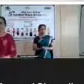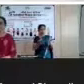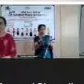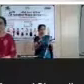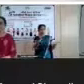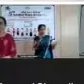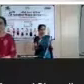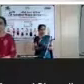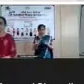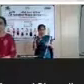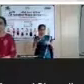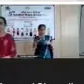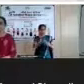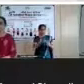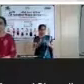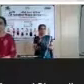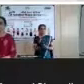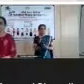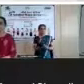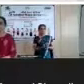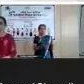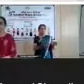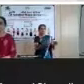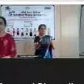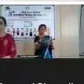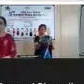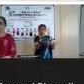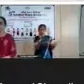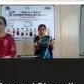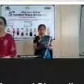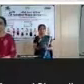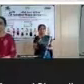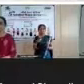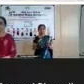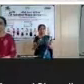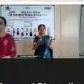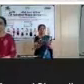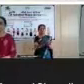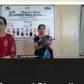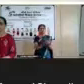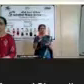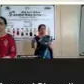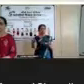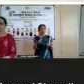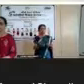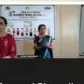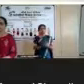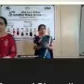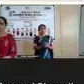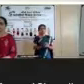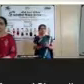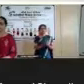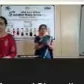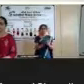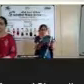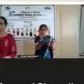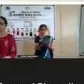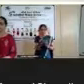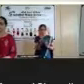दिव्यांगजन सहभागीगण, विभाग के सभी नॉर्थ ईस्ट के सभी अधिकारीगण, इस कार्यक्रम में उपस्थित सभी शिल्पकार बंधु,